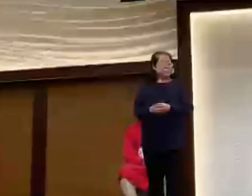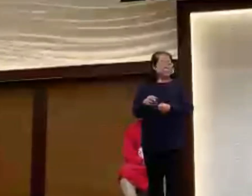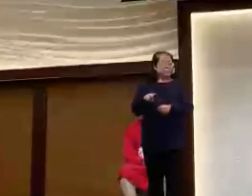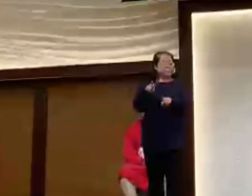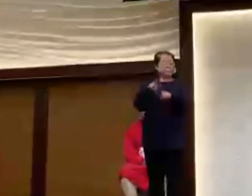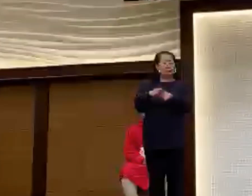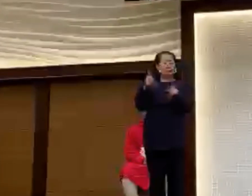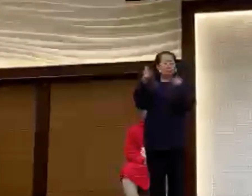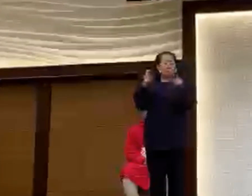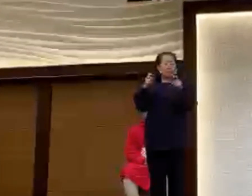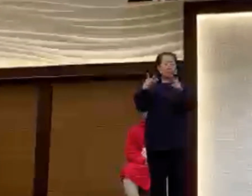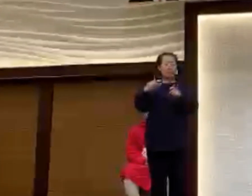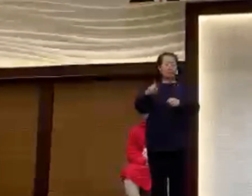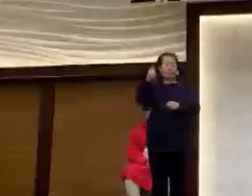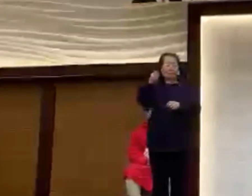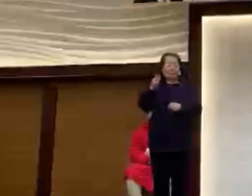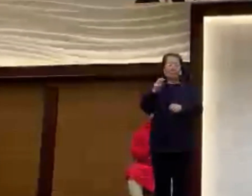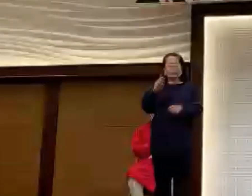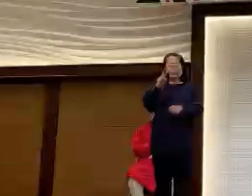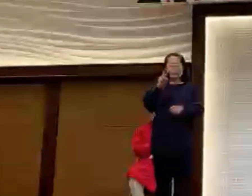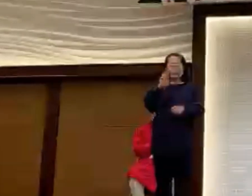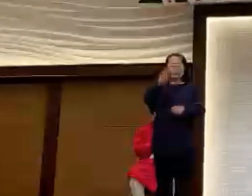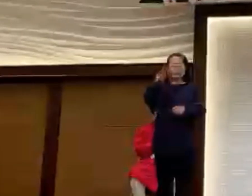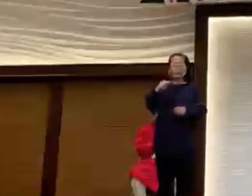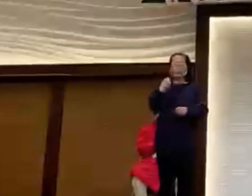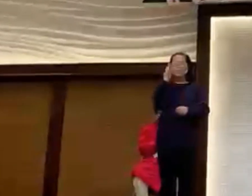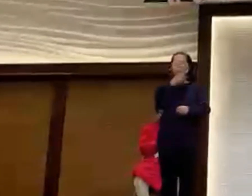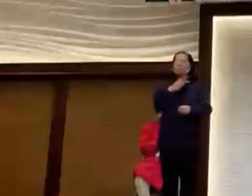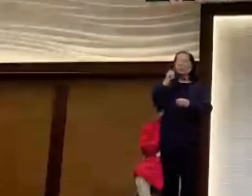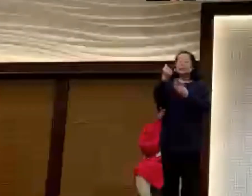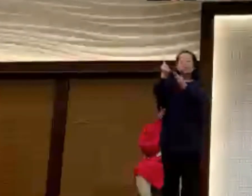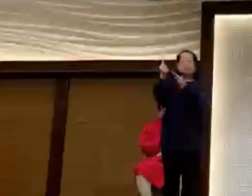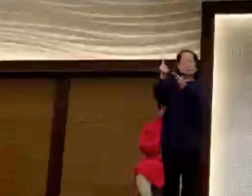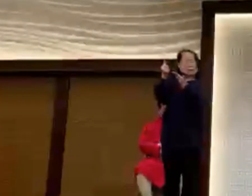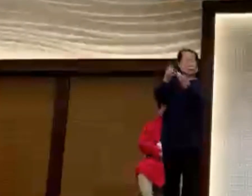小木市長襟口修司様、